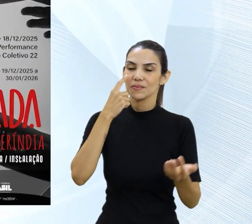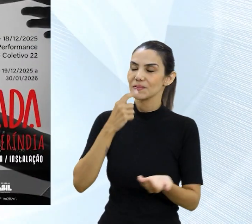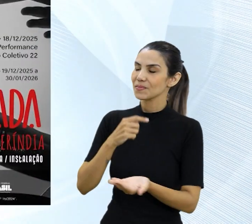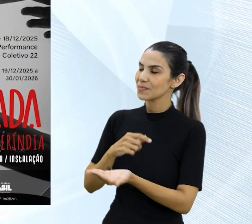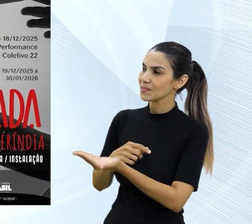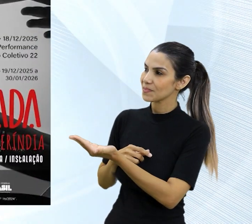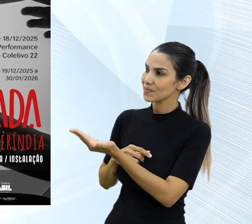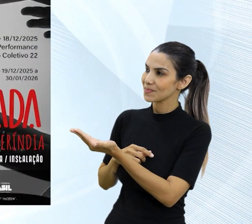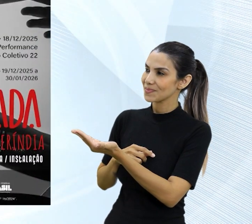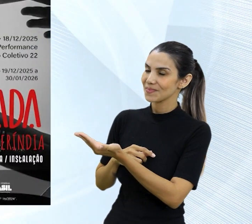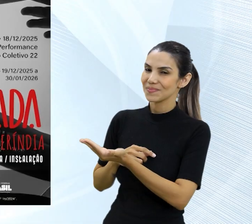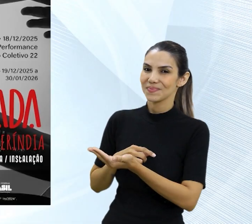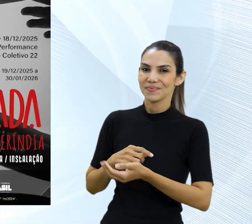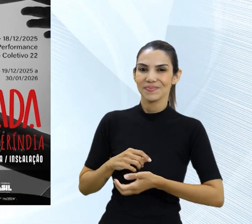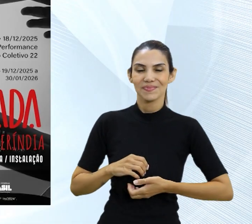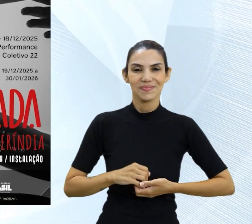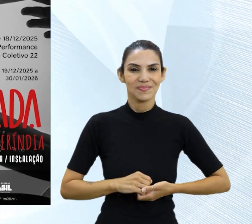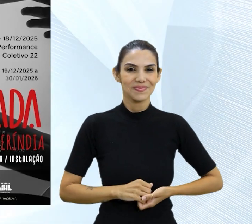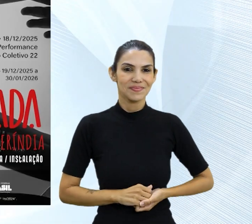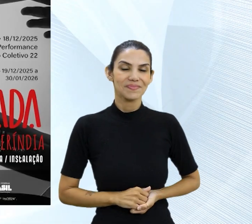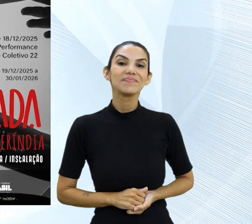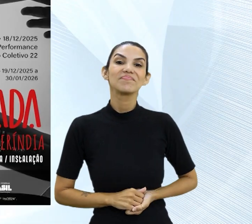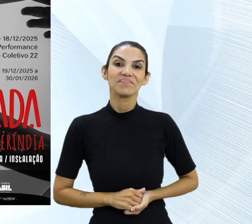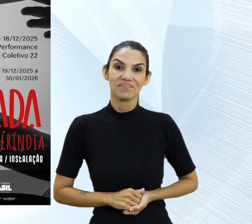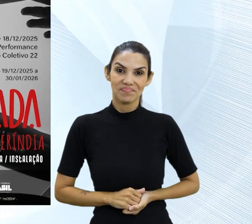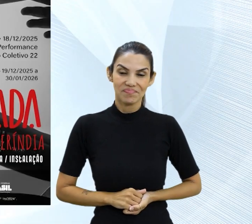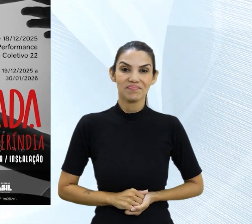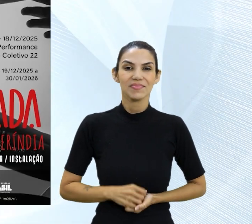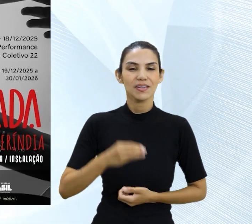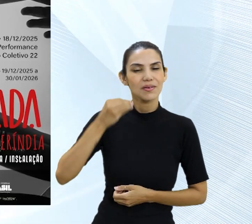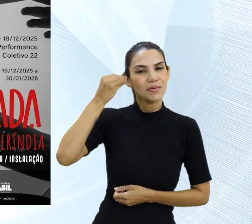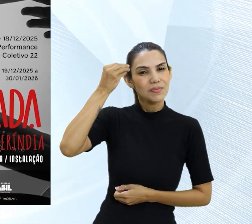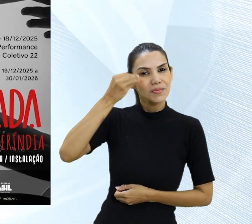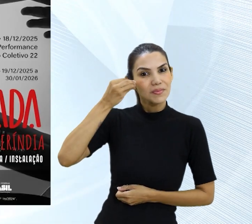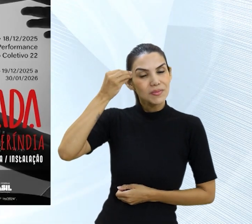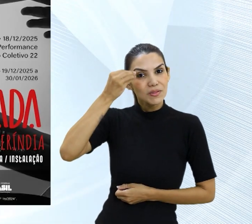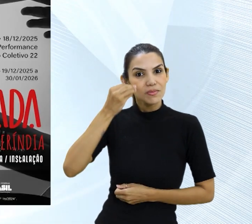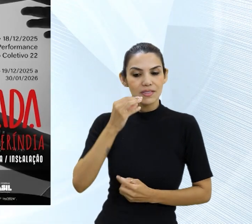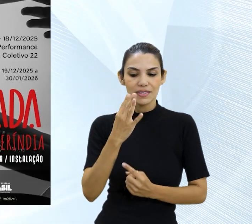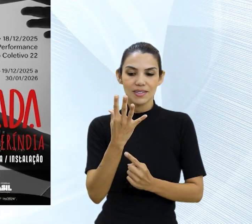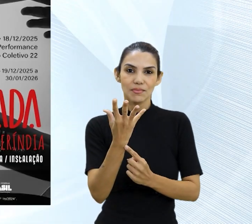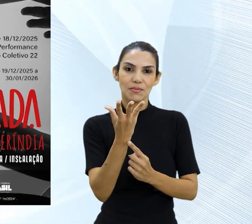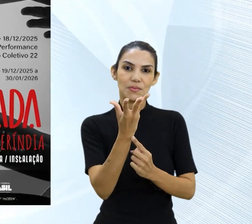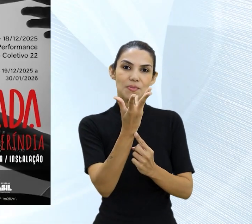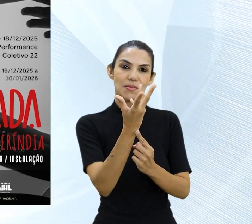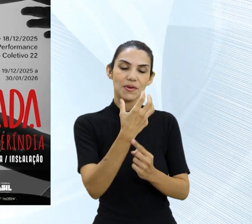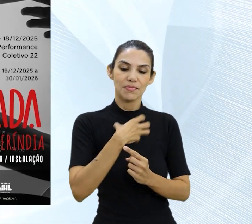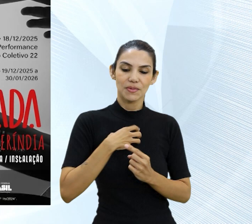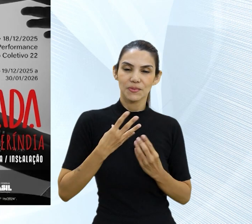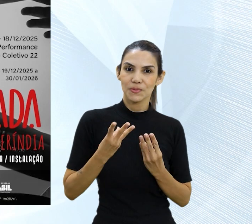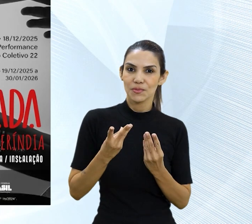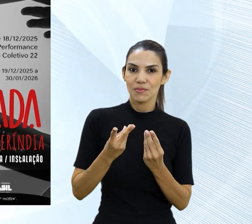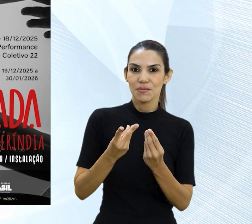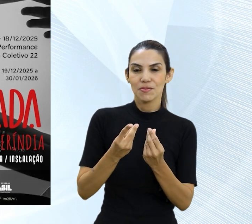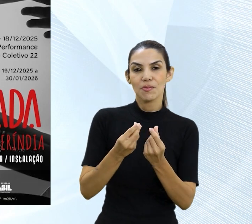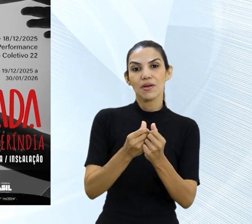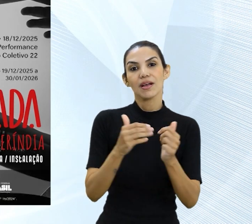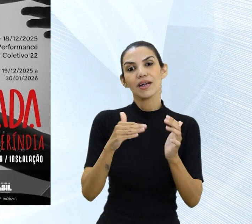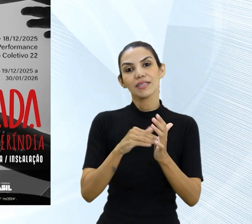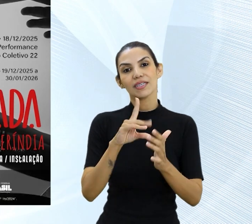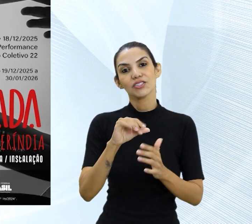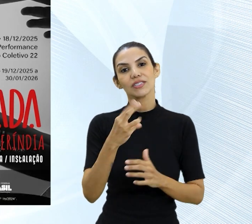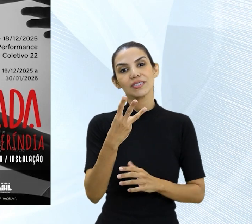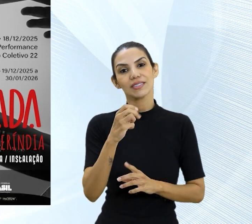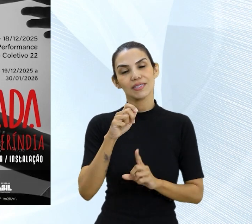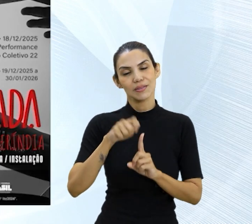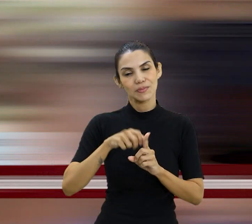Caboclada Encruzilhada Afro-Ameríndia, uma experiência artística e sensorial que segue até o dia